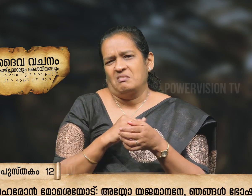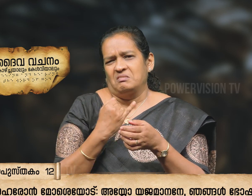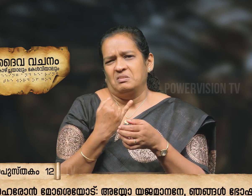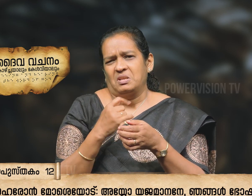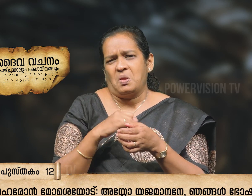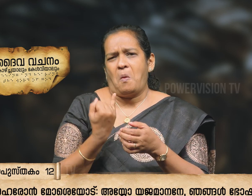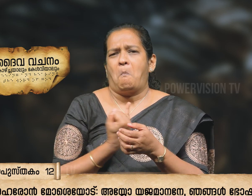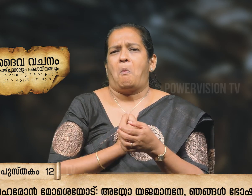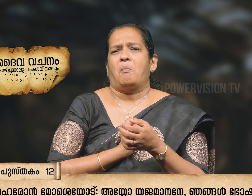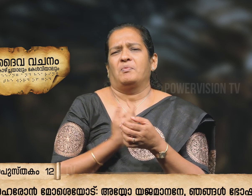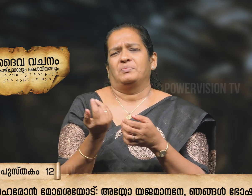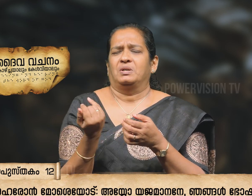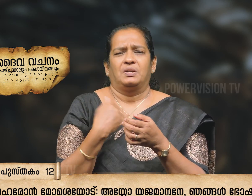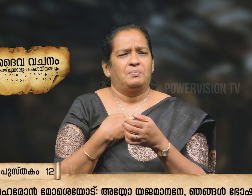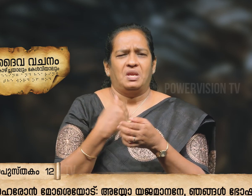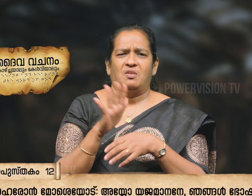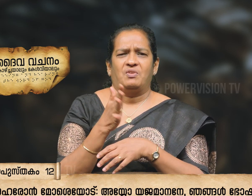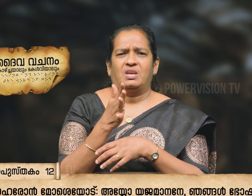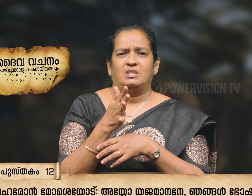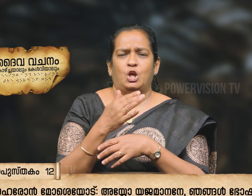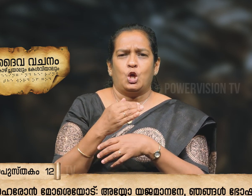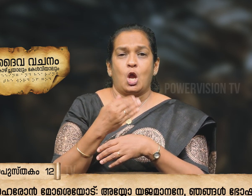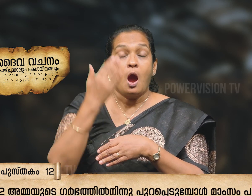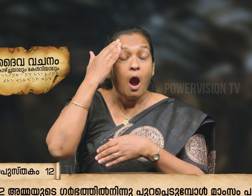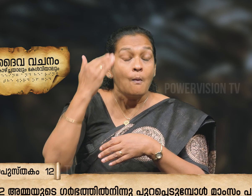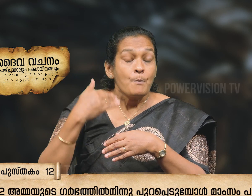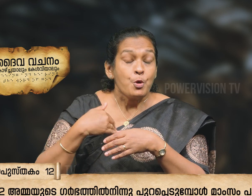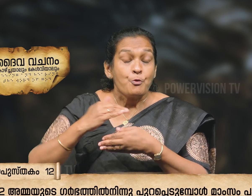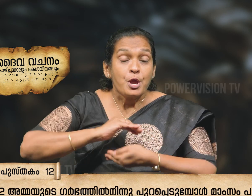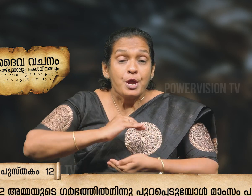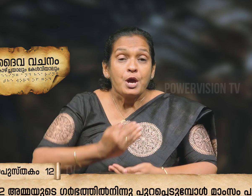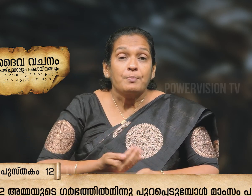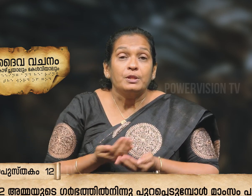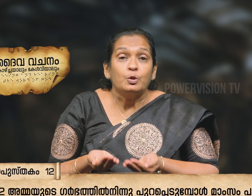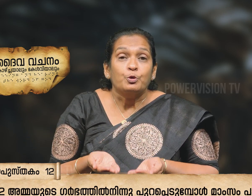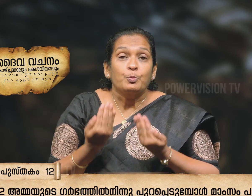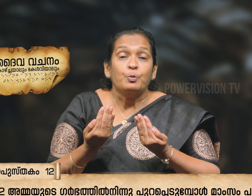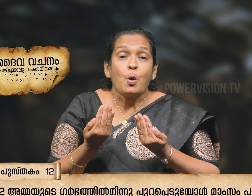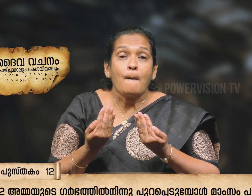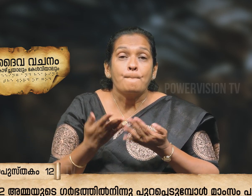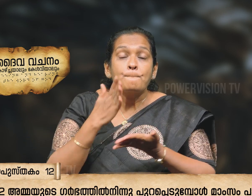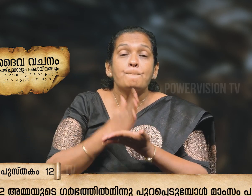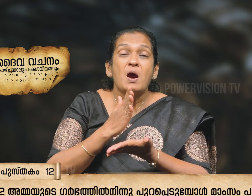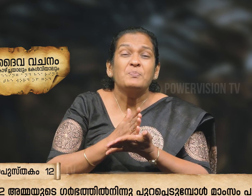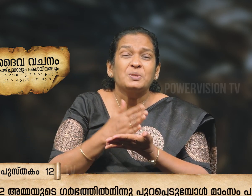പാപം ഞങ്ങളുടെ മേൽ വയ്ക്കരുതേ. അമ്മയുടെ ഗർഭത്തിൽ നിന്ന് പുറപ്പെടുമ്പോൾ മാംസം